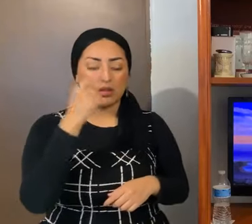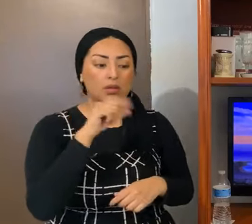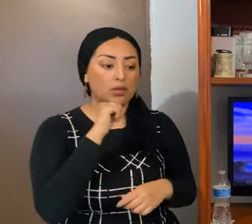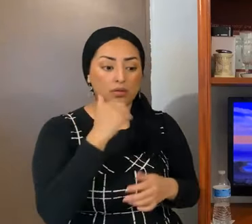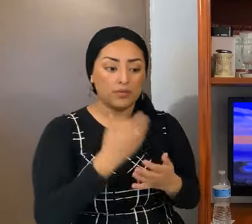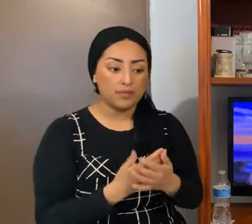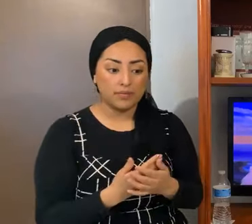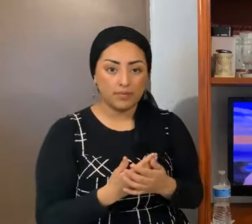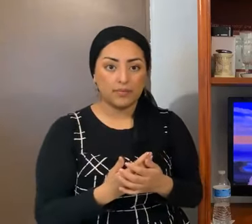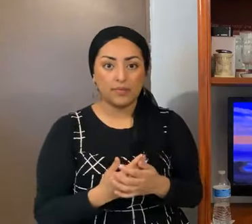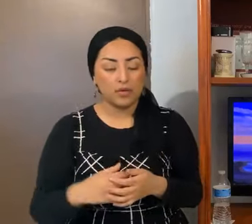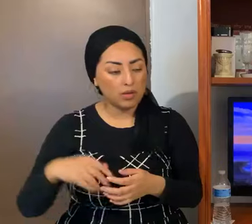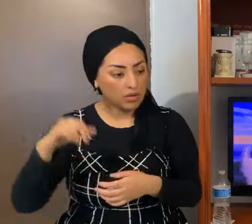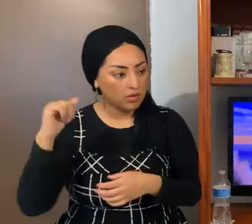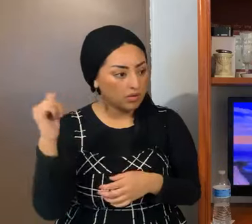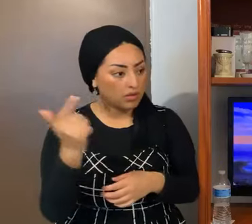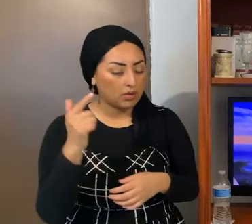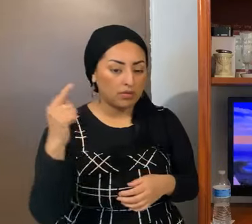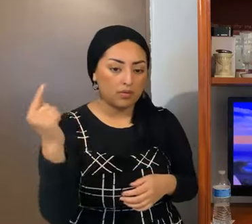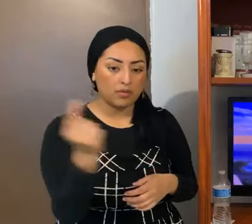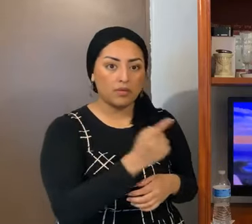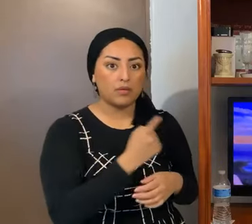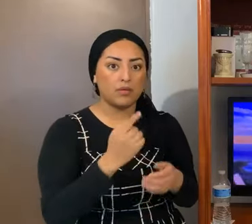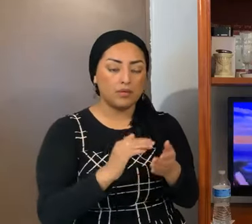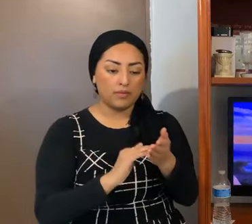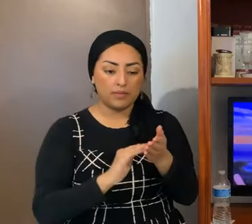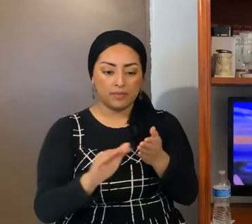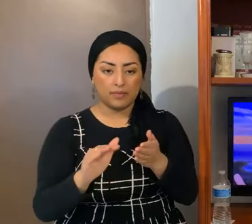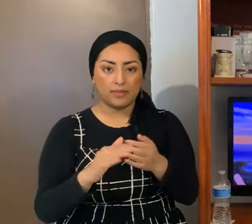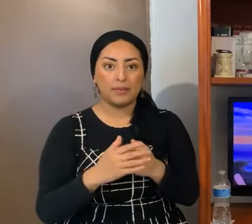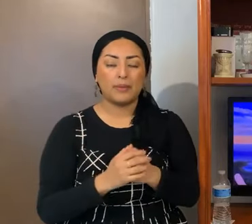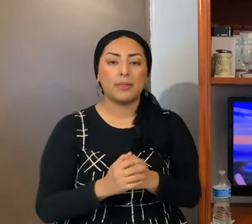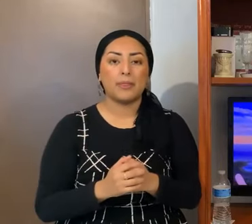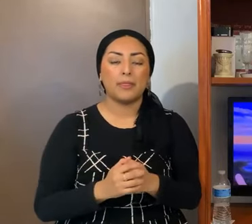debe de ser así, todos nosotros somos perdonados,